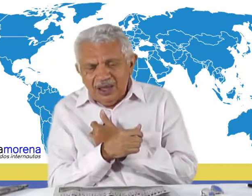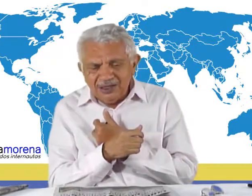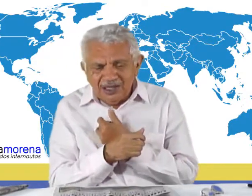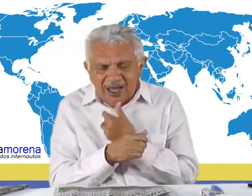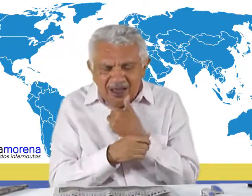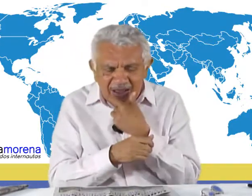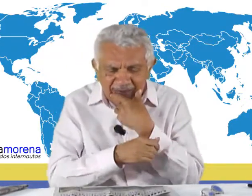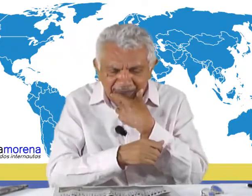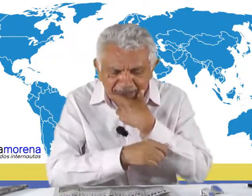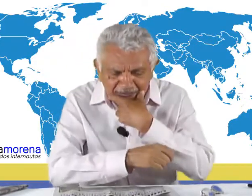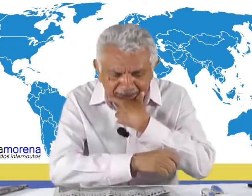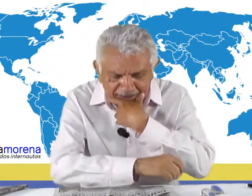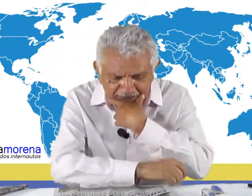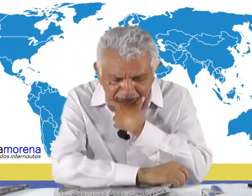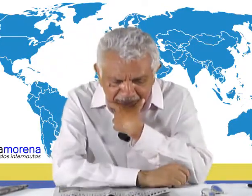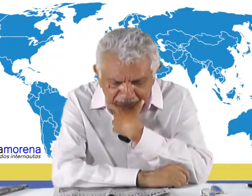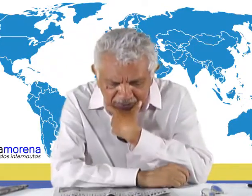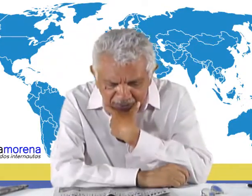Essa